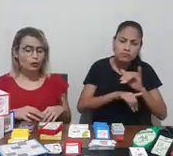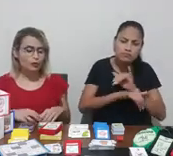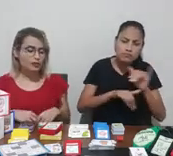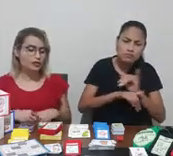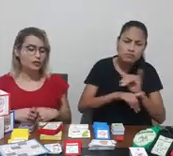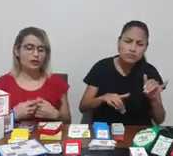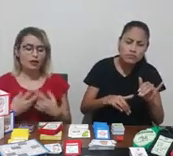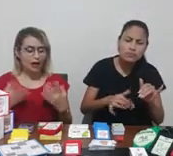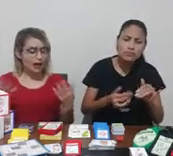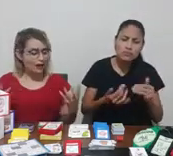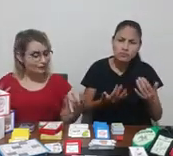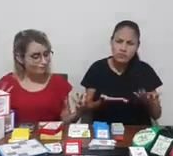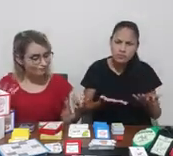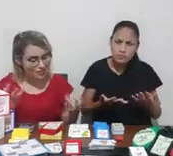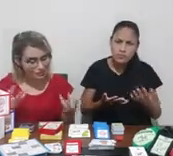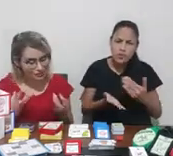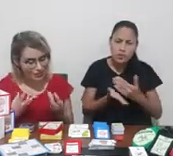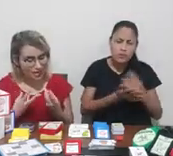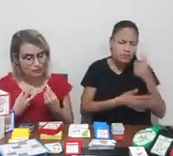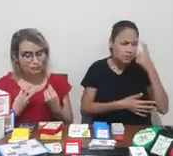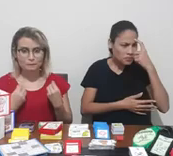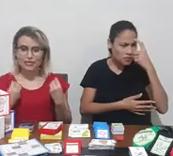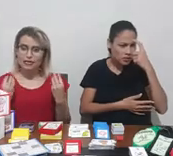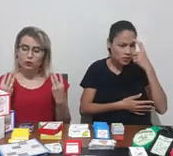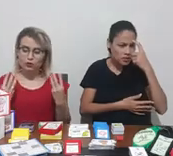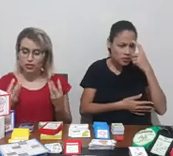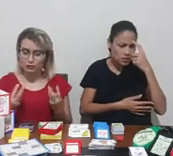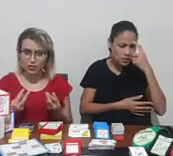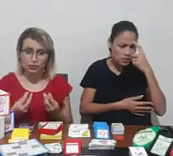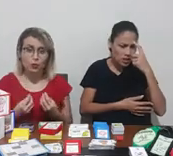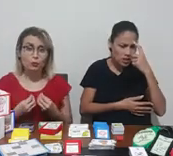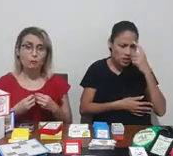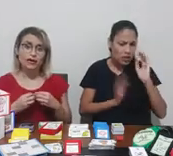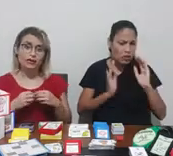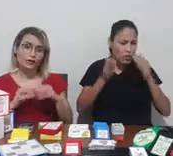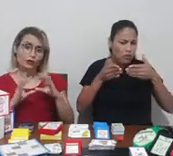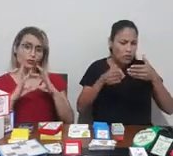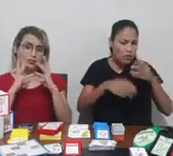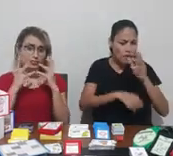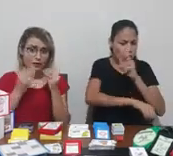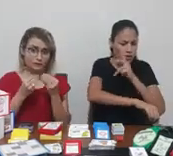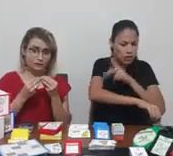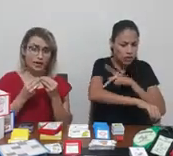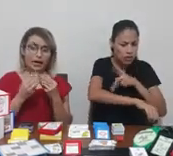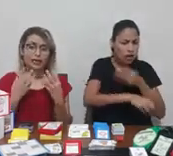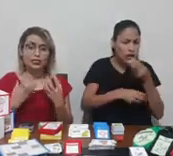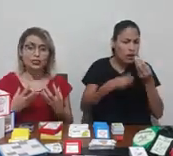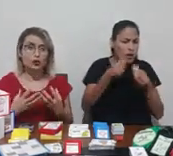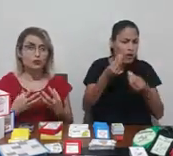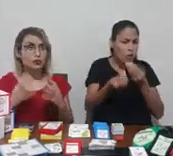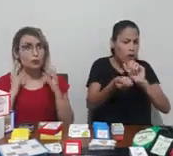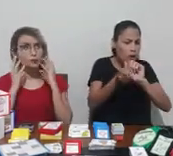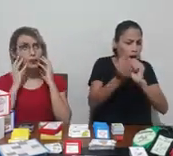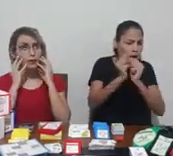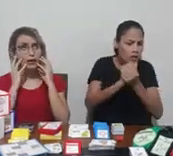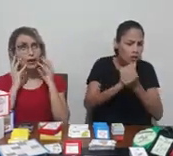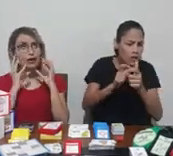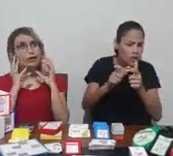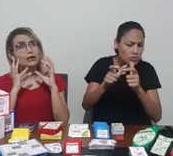eu comecei a pensar pedagogicamente em como pedagogizar aqueles jogos, em